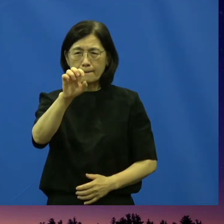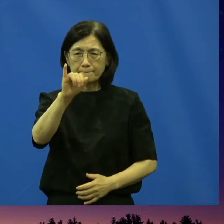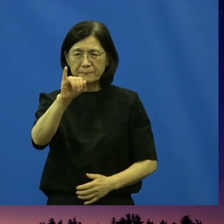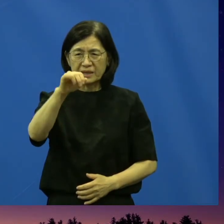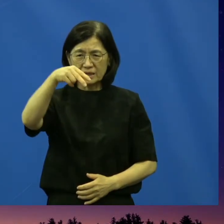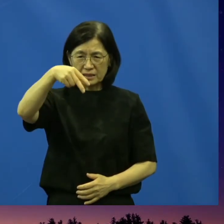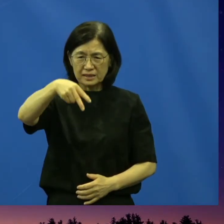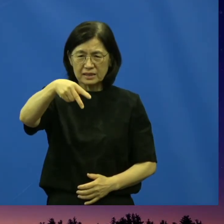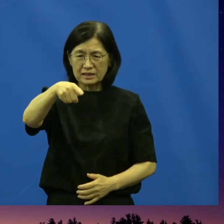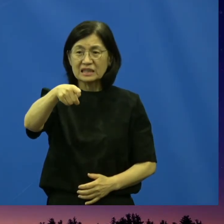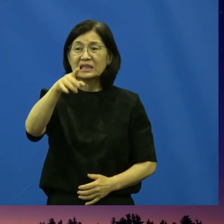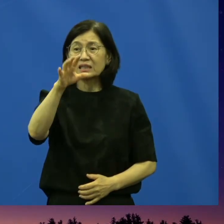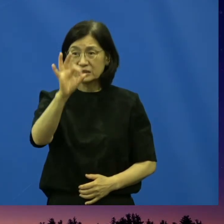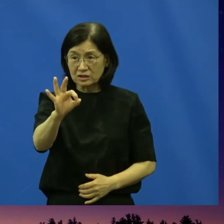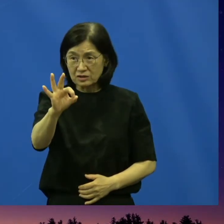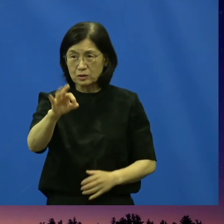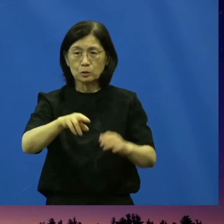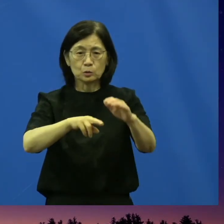했습니다.